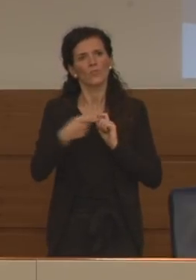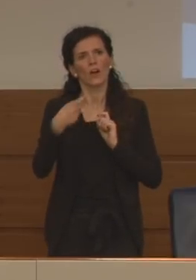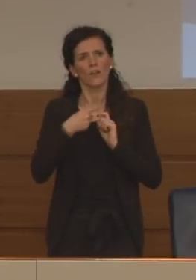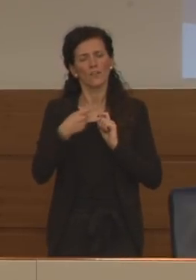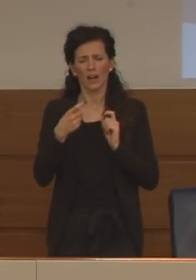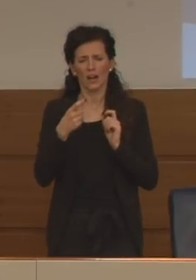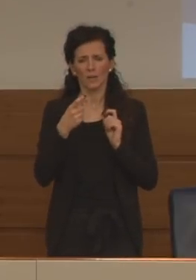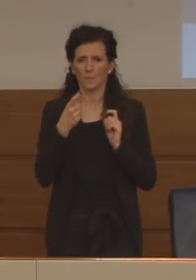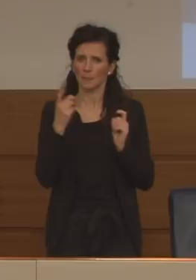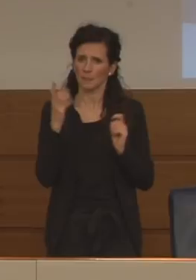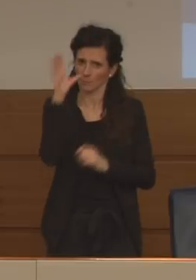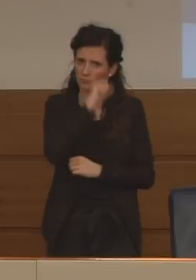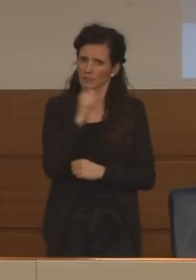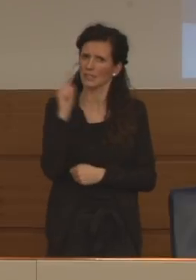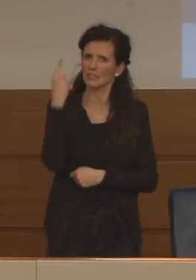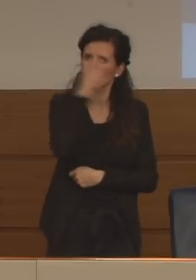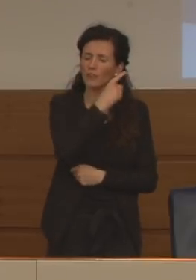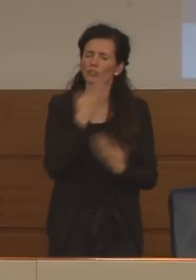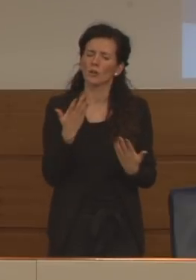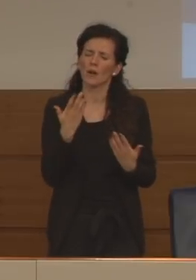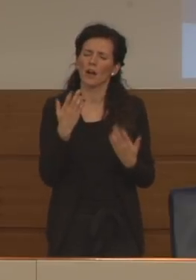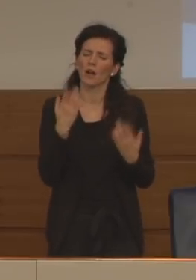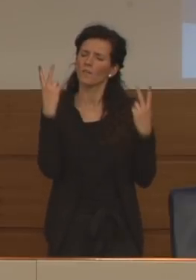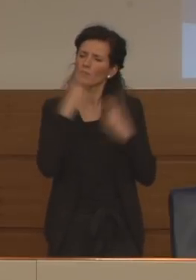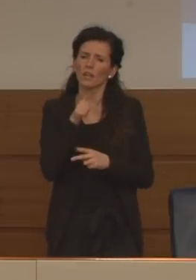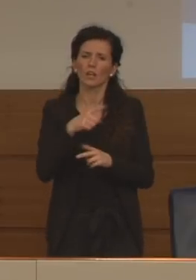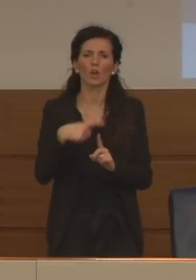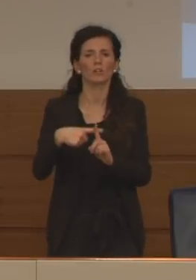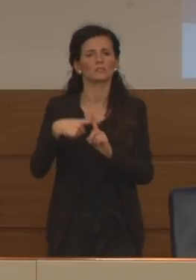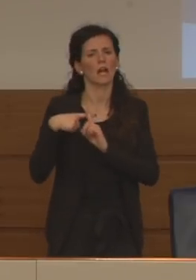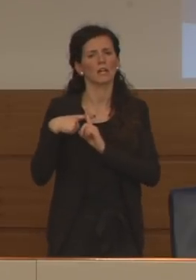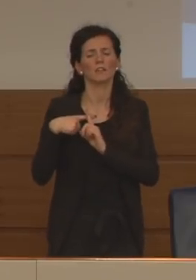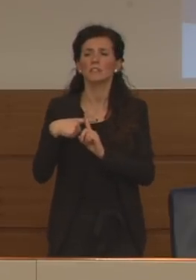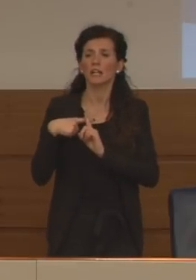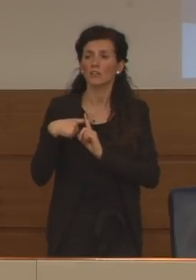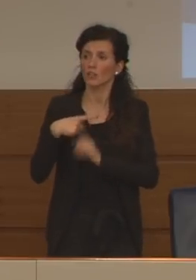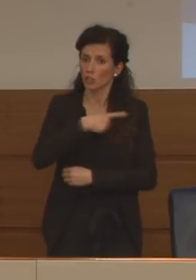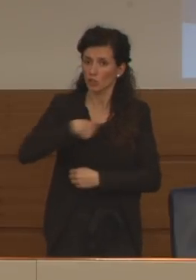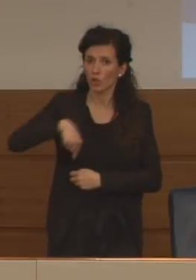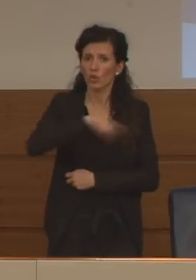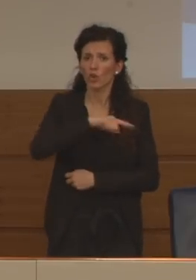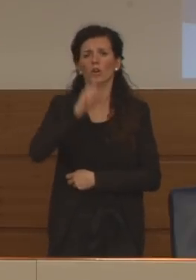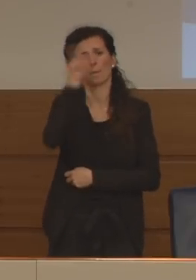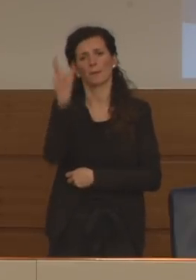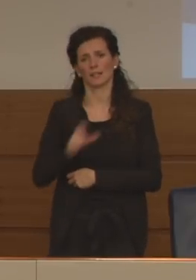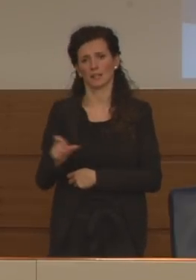veramente è importante per noi e per il paese